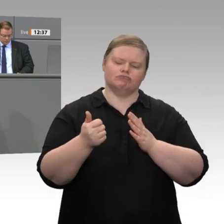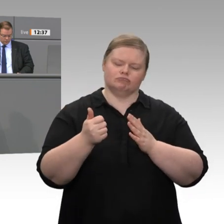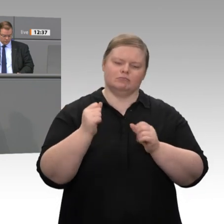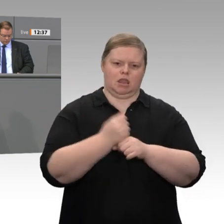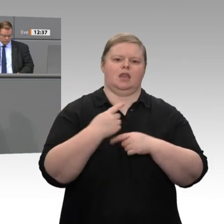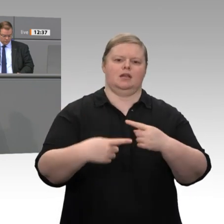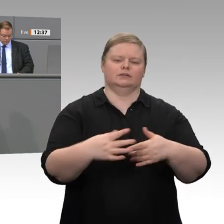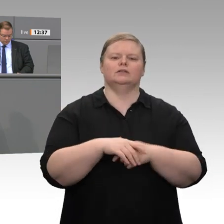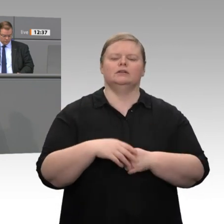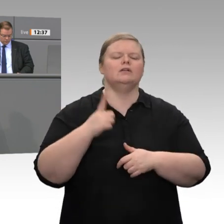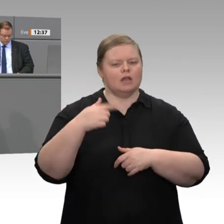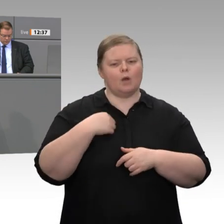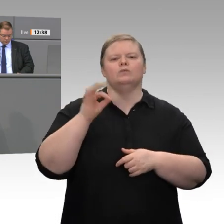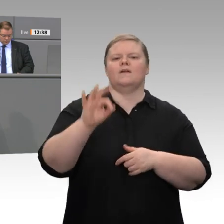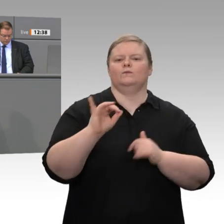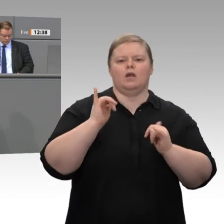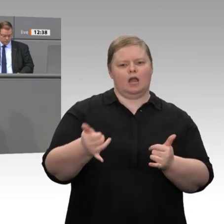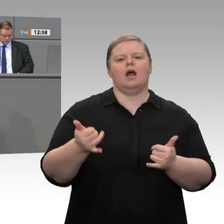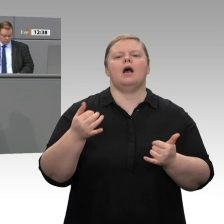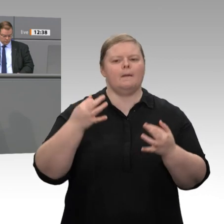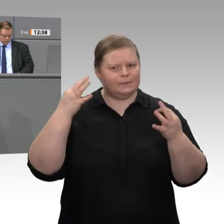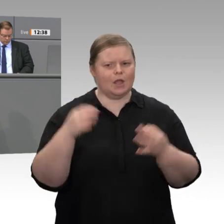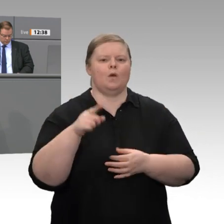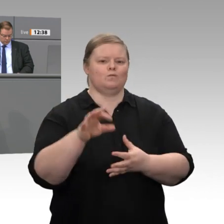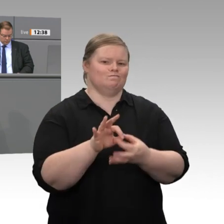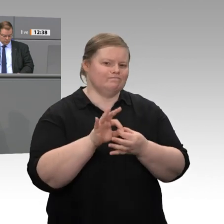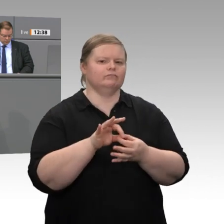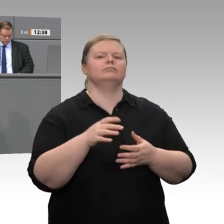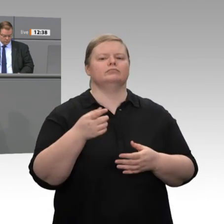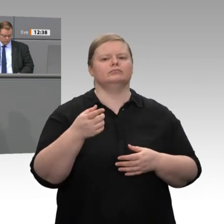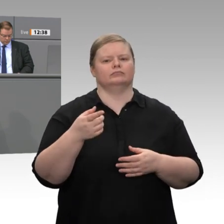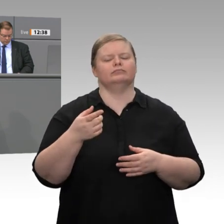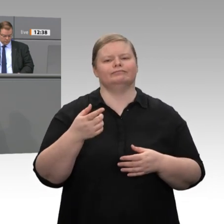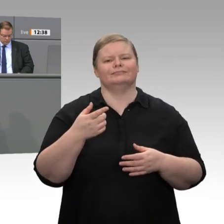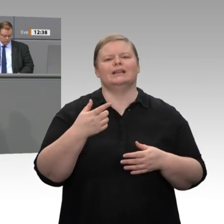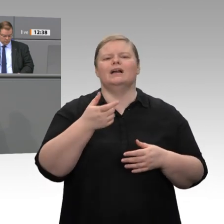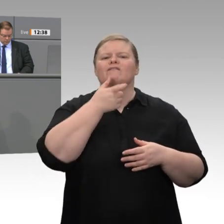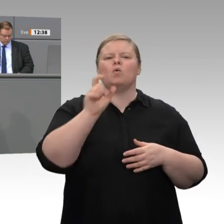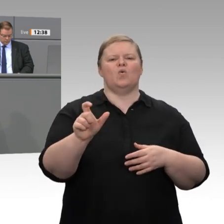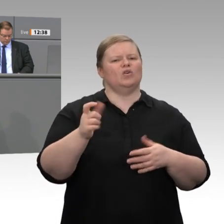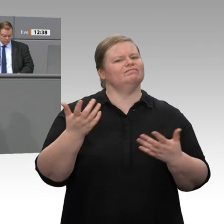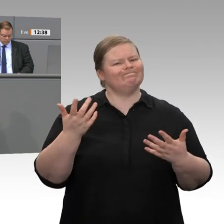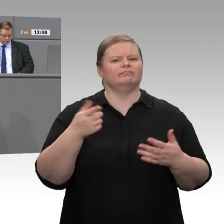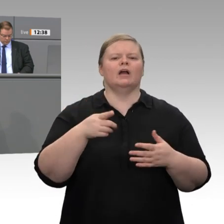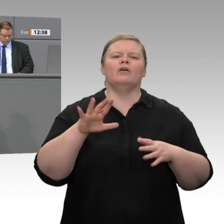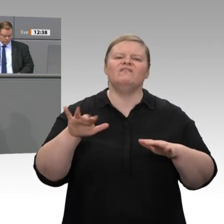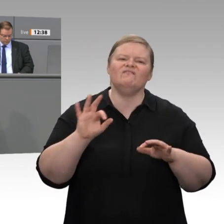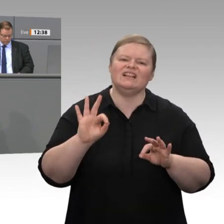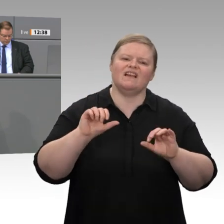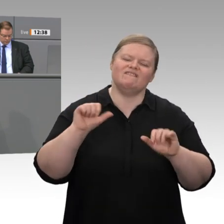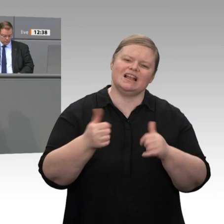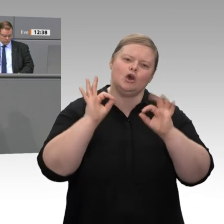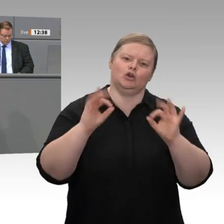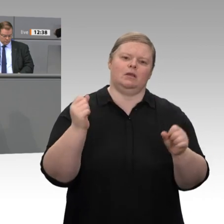Sie sagen, dass der Begriff Wiedergutmachung in diesem Zusammenhang kein geeigneter Begriff ist. Über alle diese Dinge sind wir, glaube ich, einig. Da wird